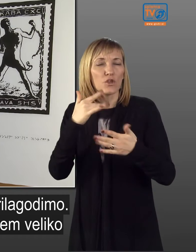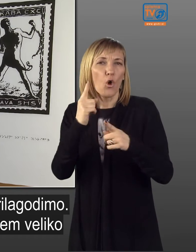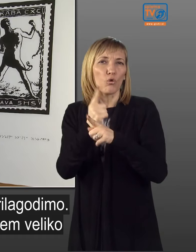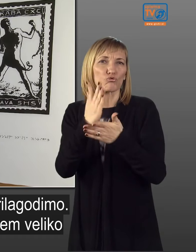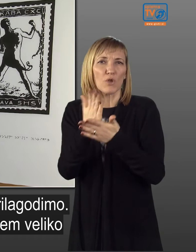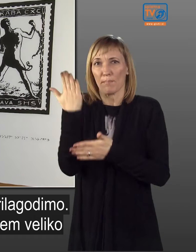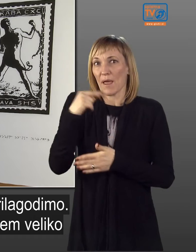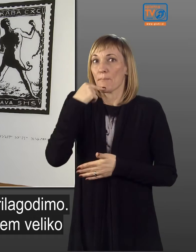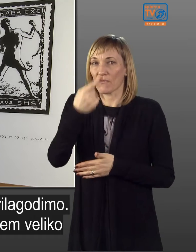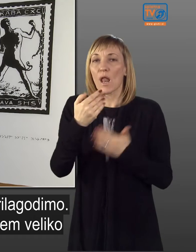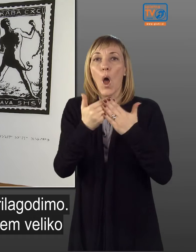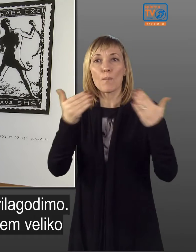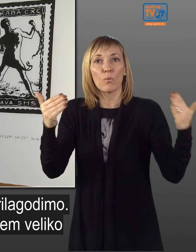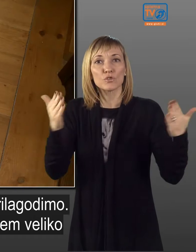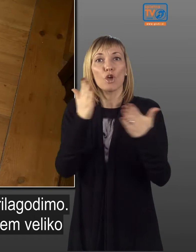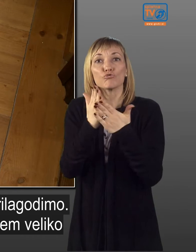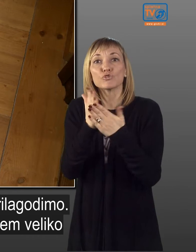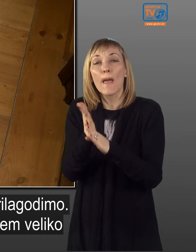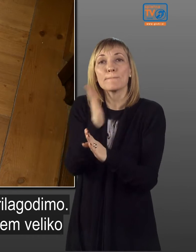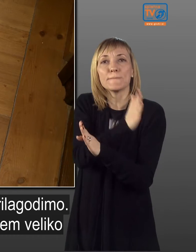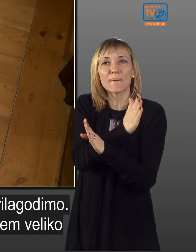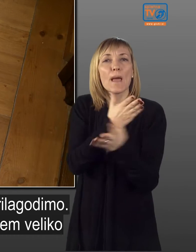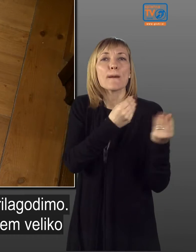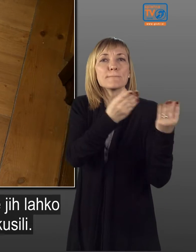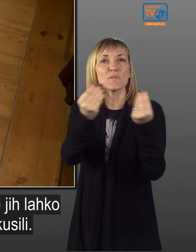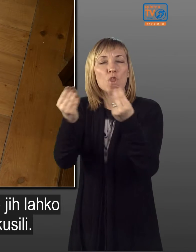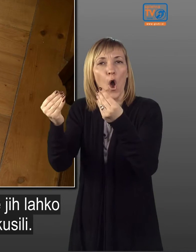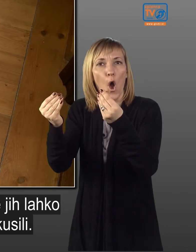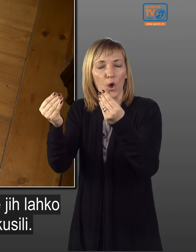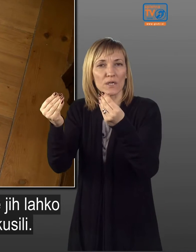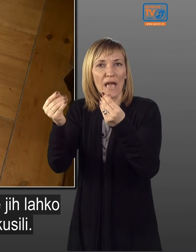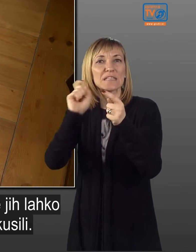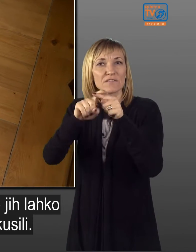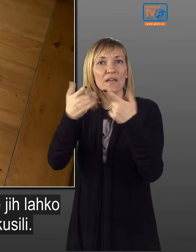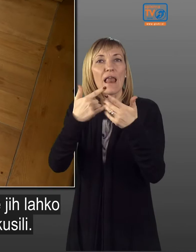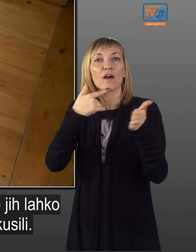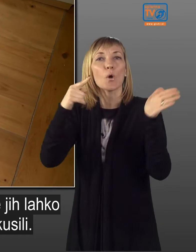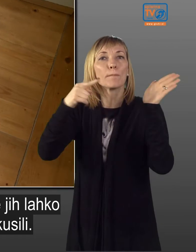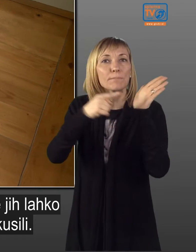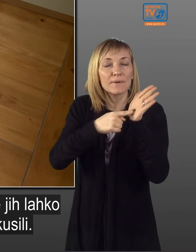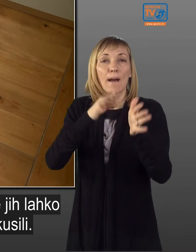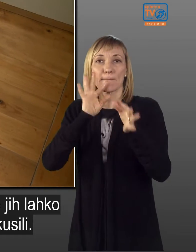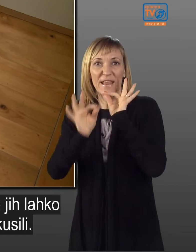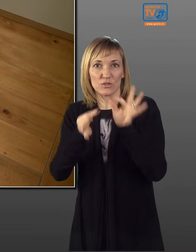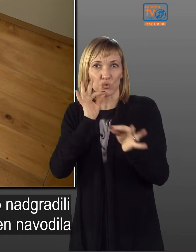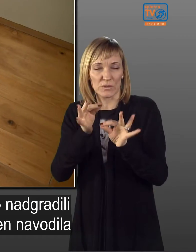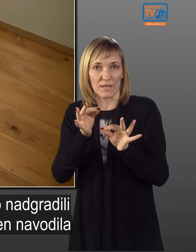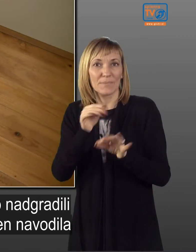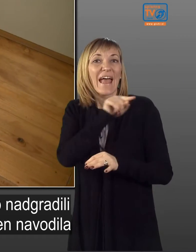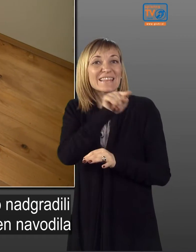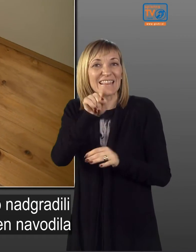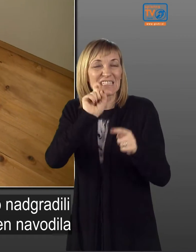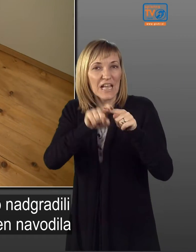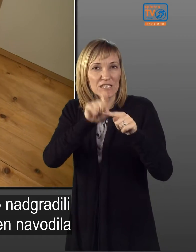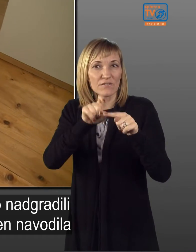omenila, je muzej že predtem imel številne eksponate, ki smo se jih lahko dotaknili, lahko preizkusili. Tako da smo tiste